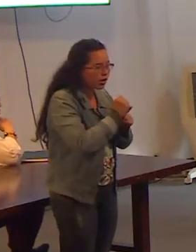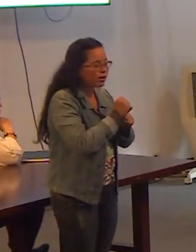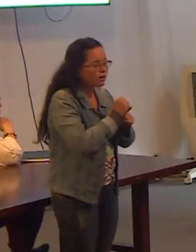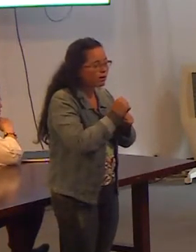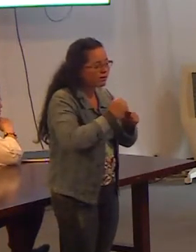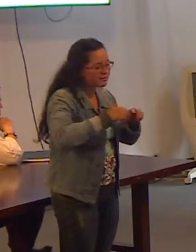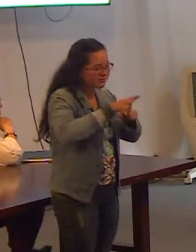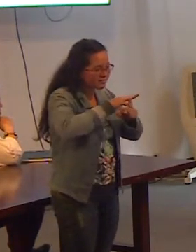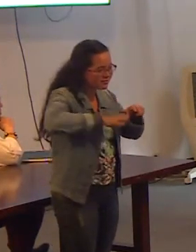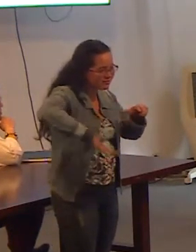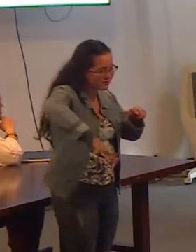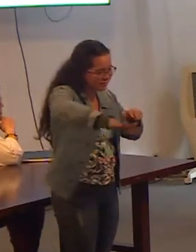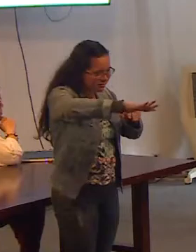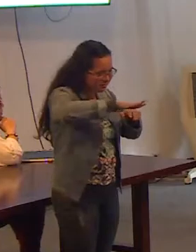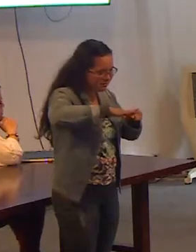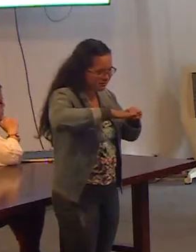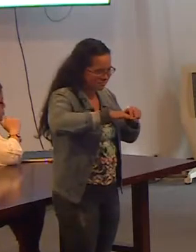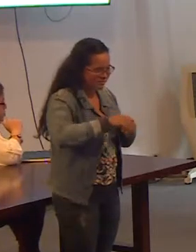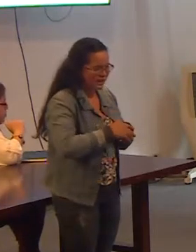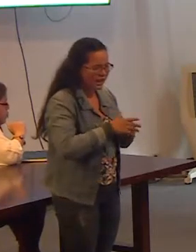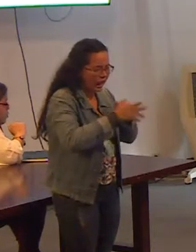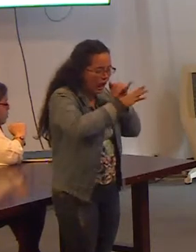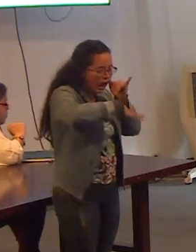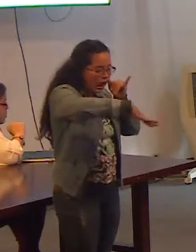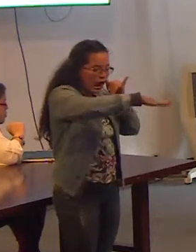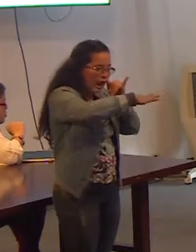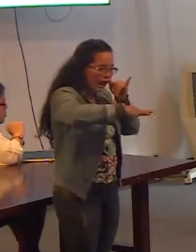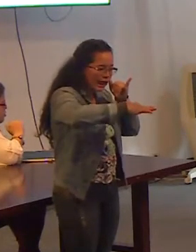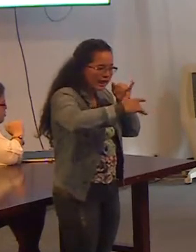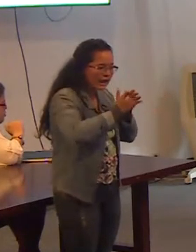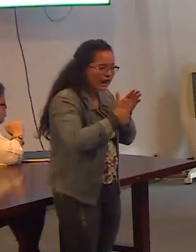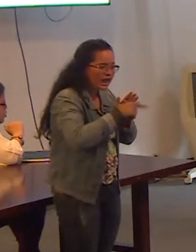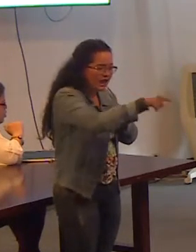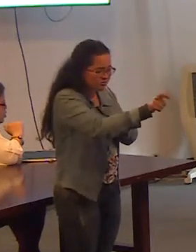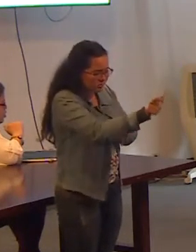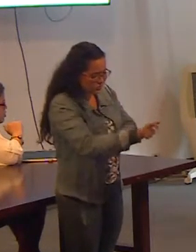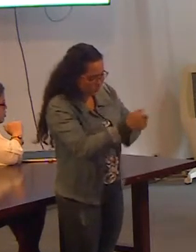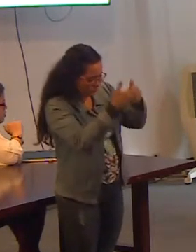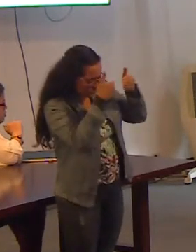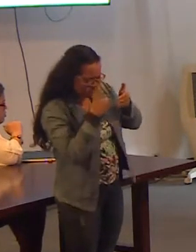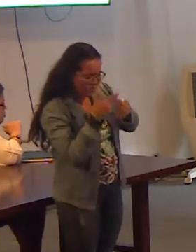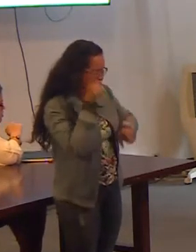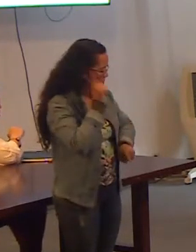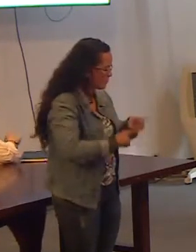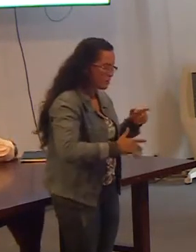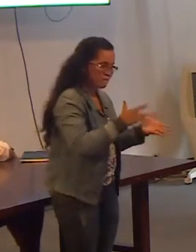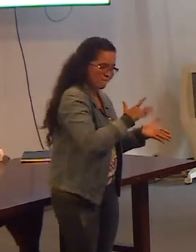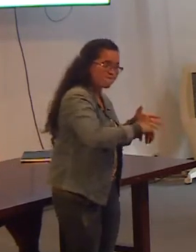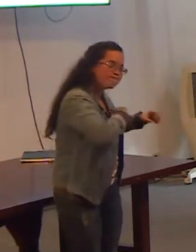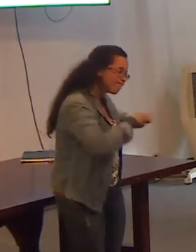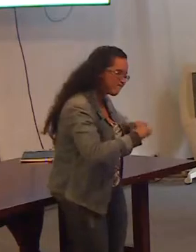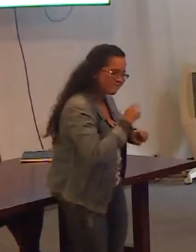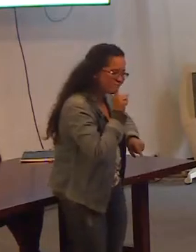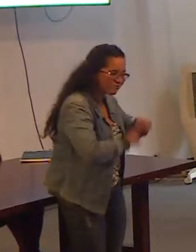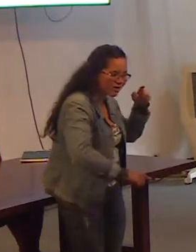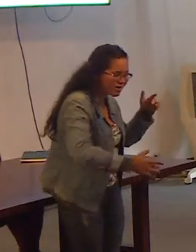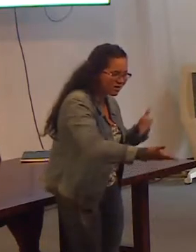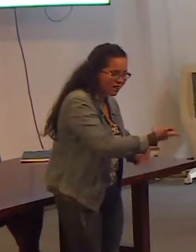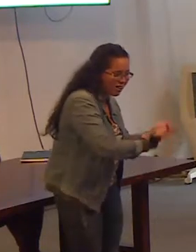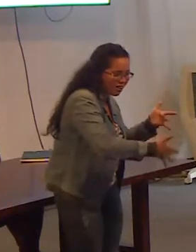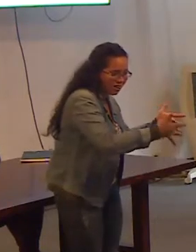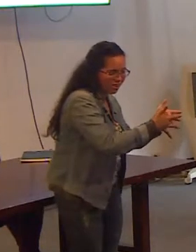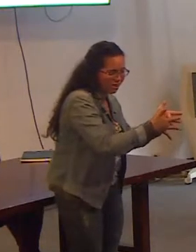medioambientales que hacen que el sujeto con discapacidad no tenga una plena participación y una plena interacción en